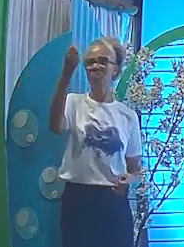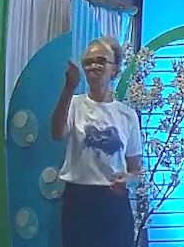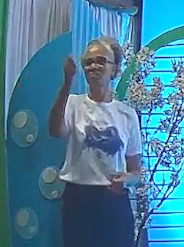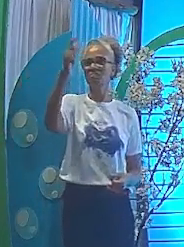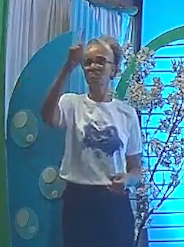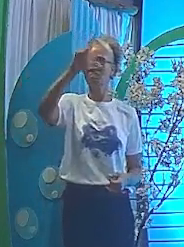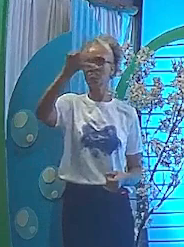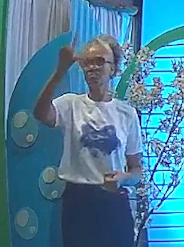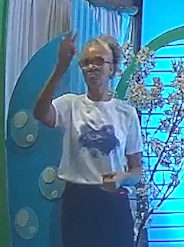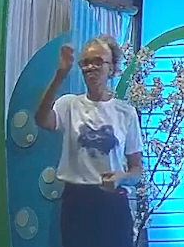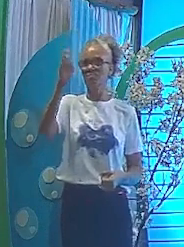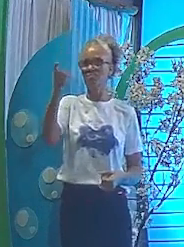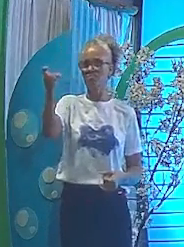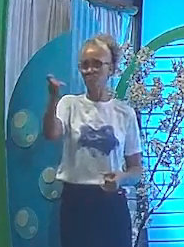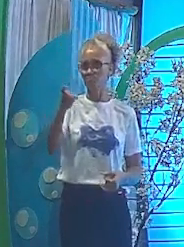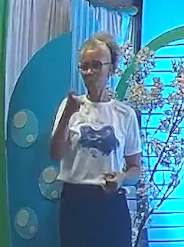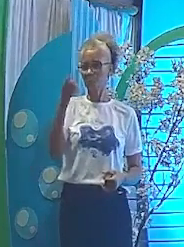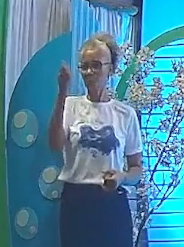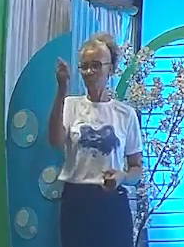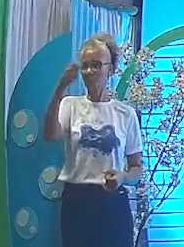através da Secretaria de Turismo.